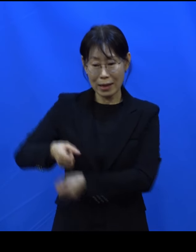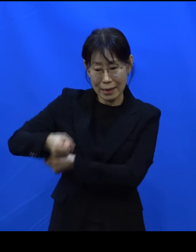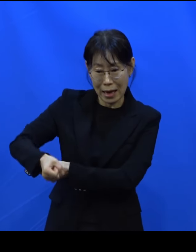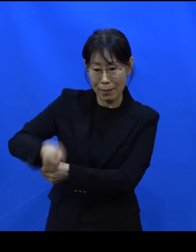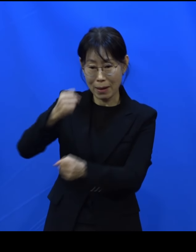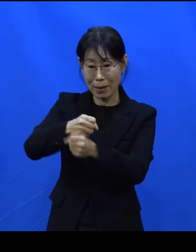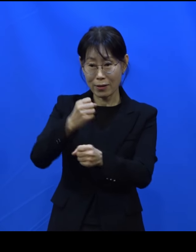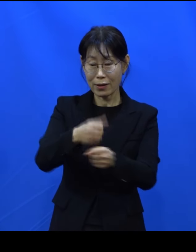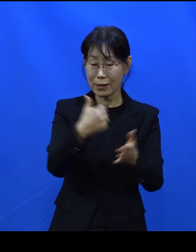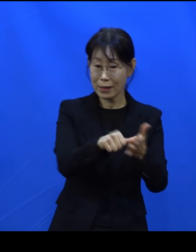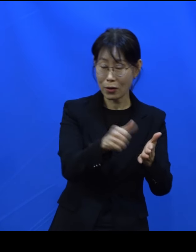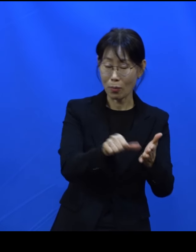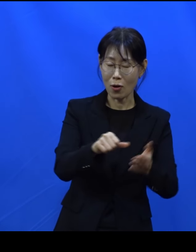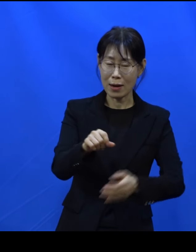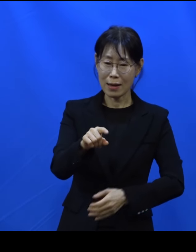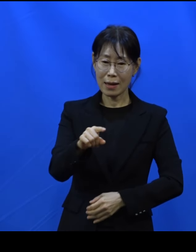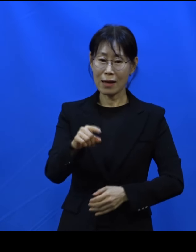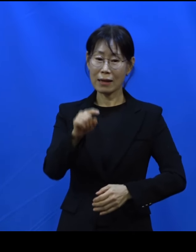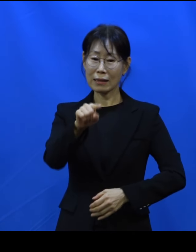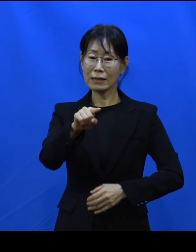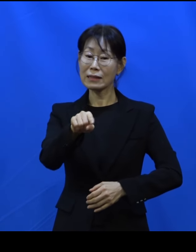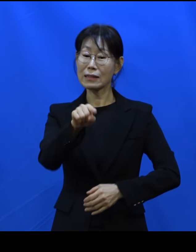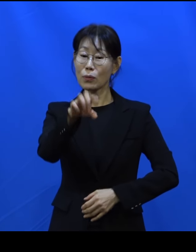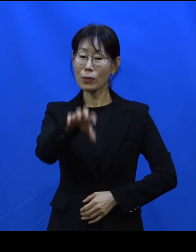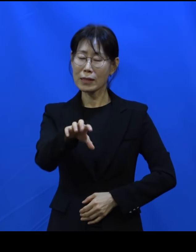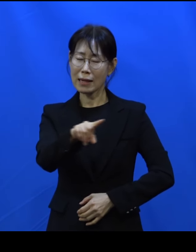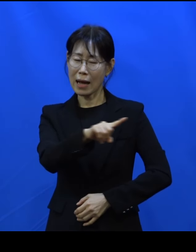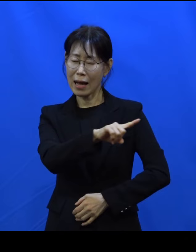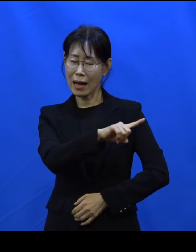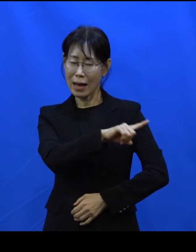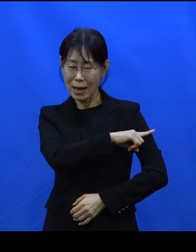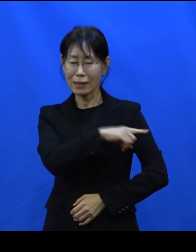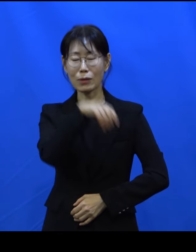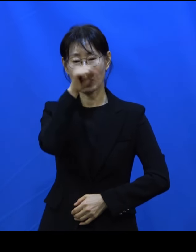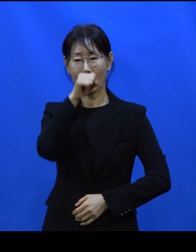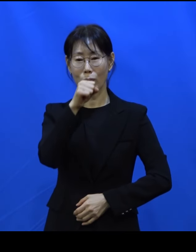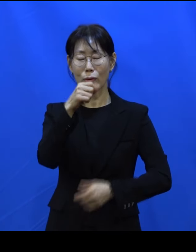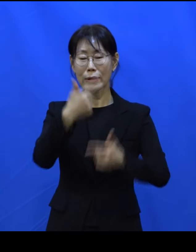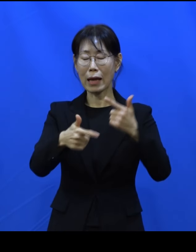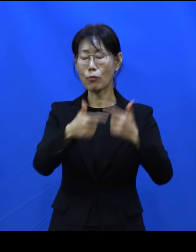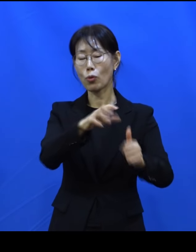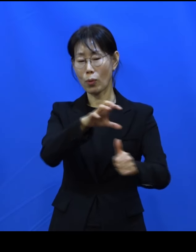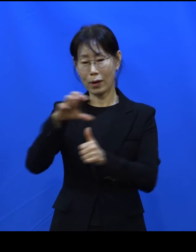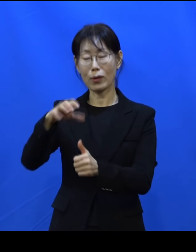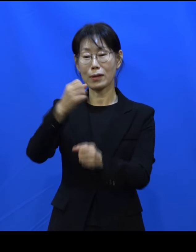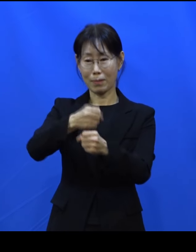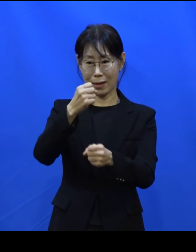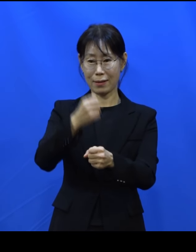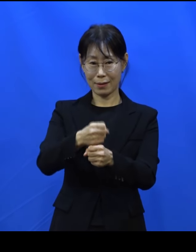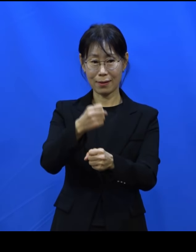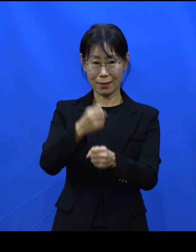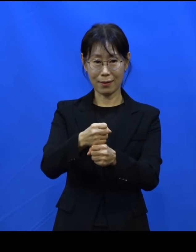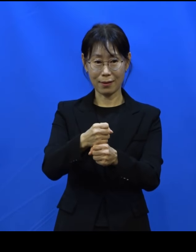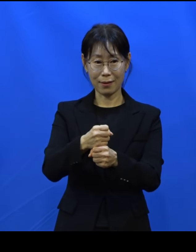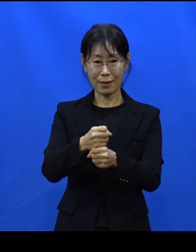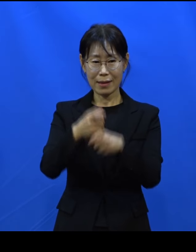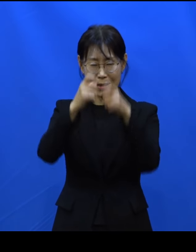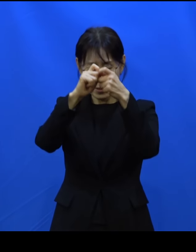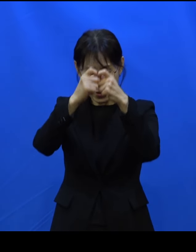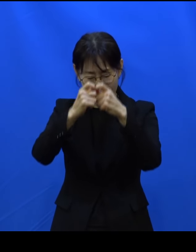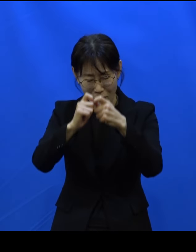거. 레바논의 백향목이에요. 매우 견고한 나무. 그리고 아주